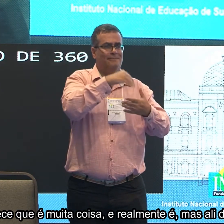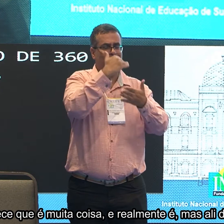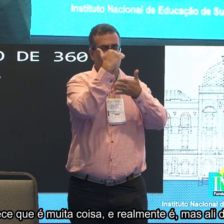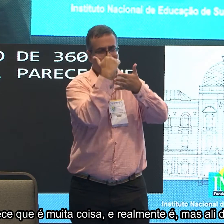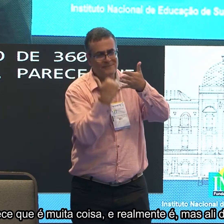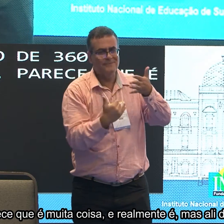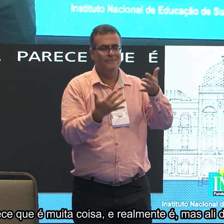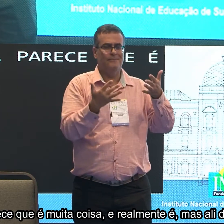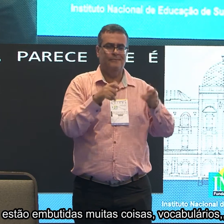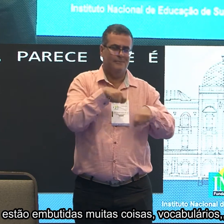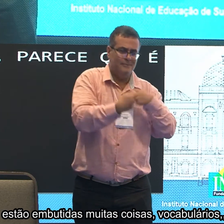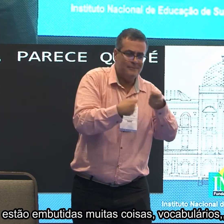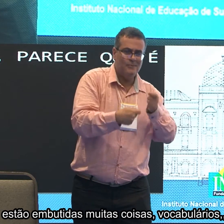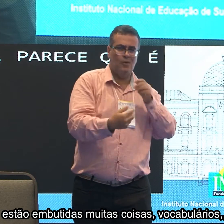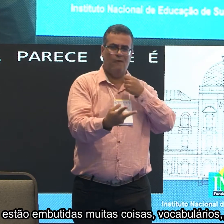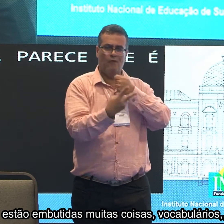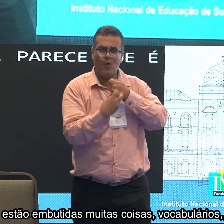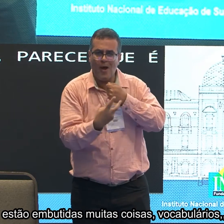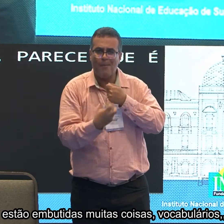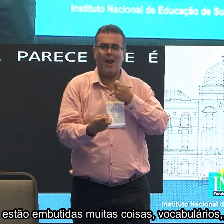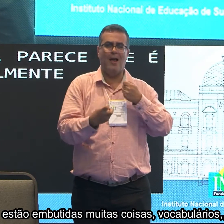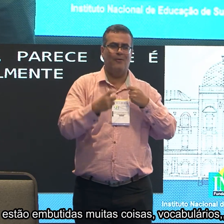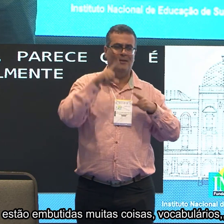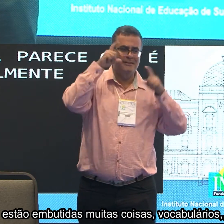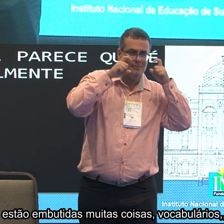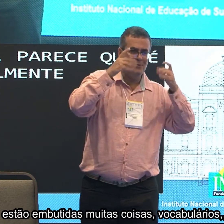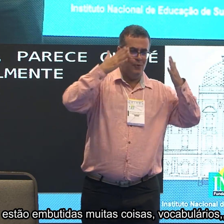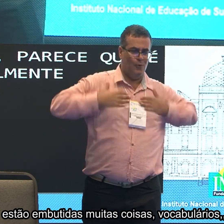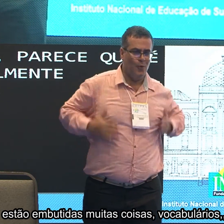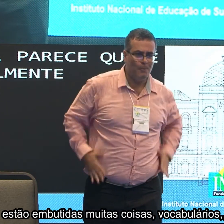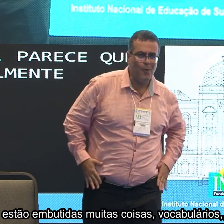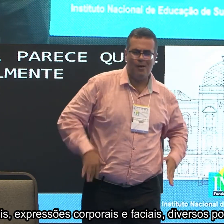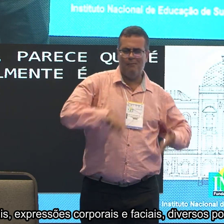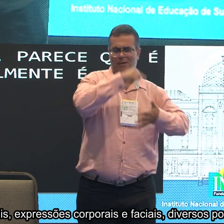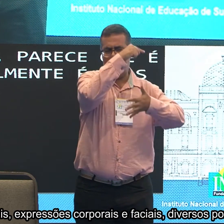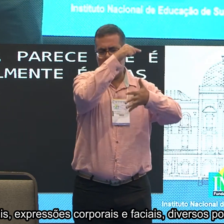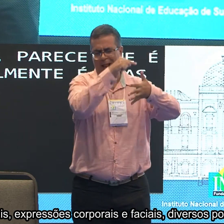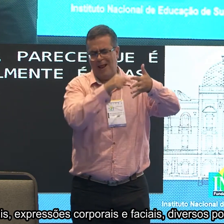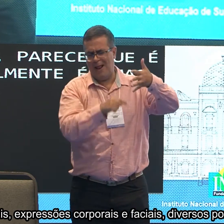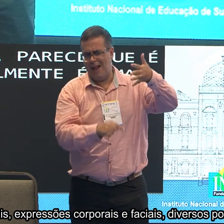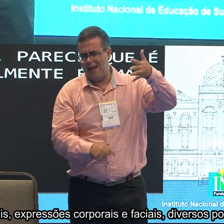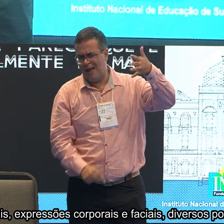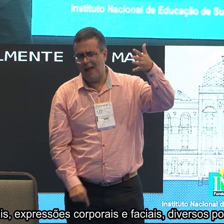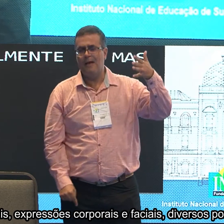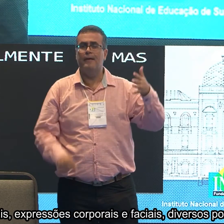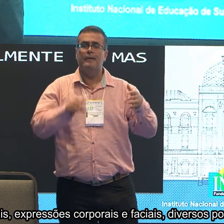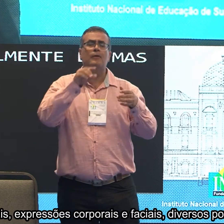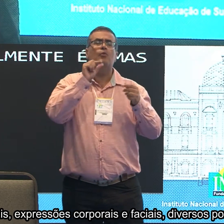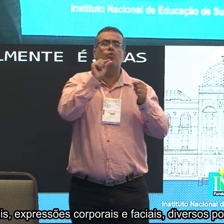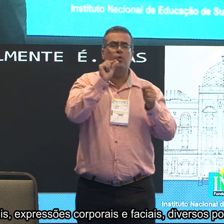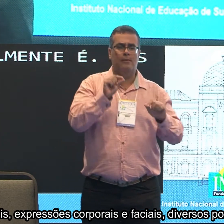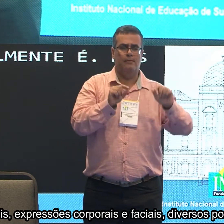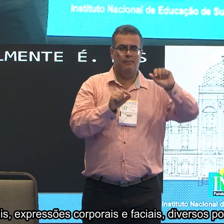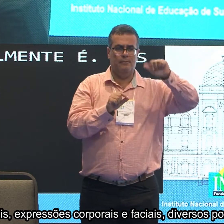ali dentro estão embutidos muitas coisas, vocabulários, sinais, expressões corporais e faciais,